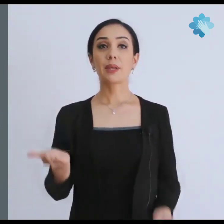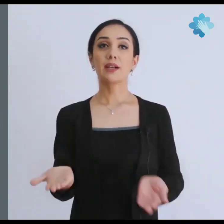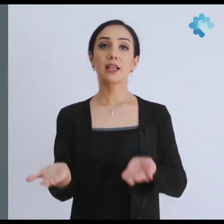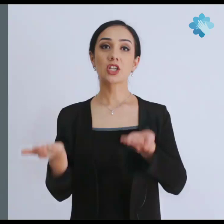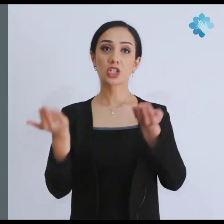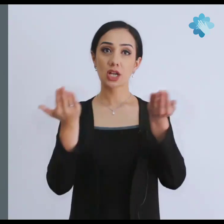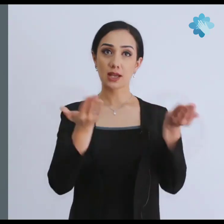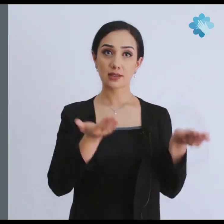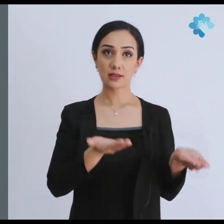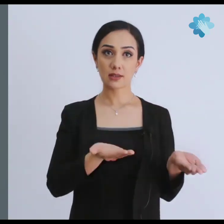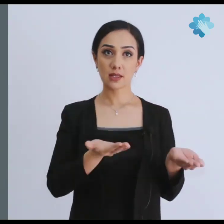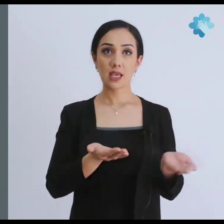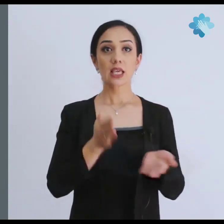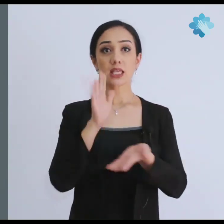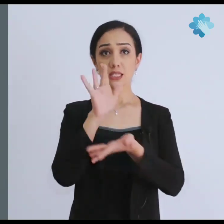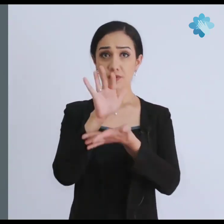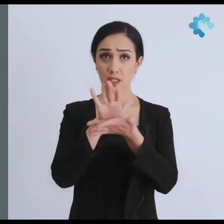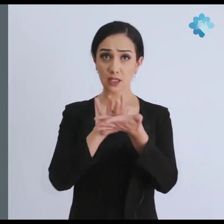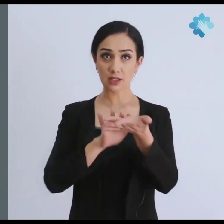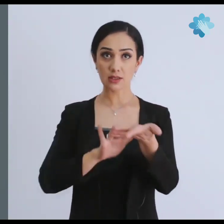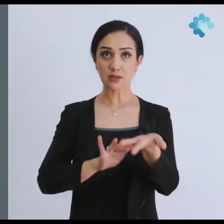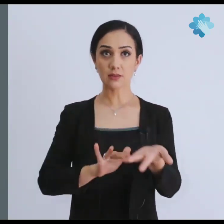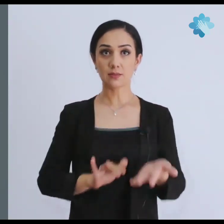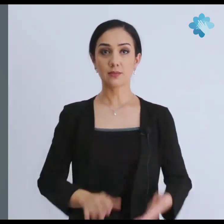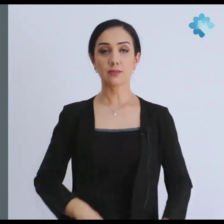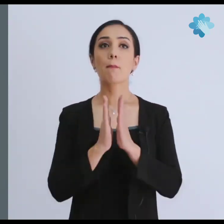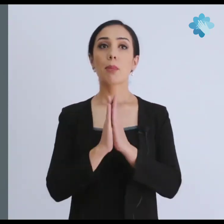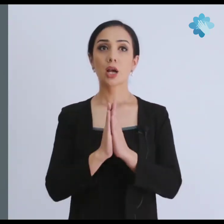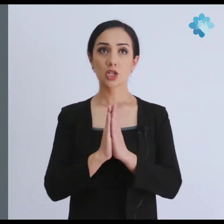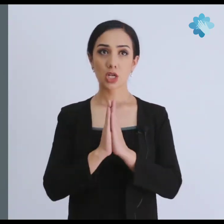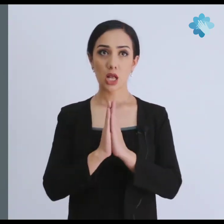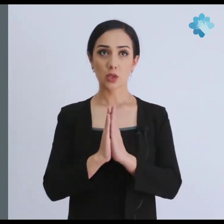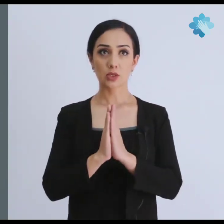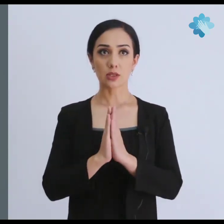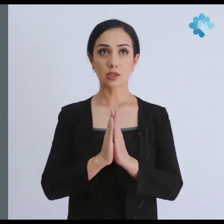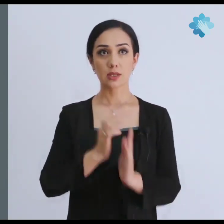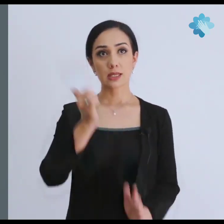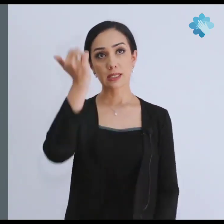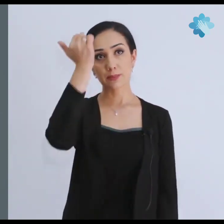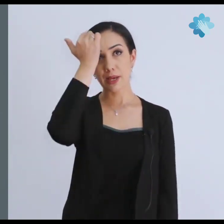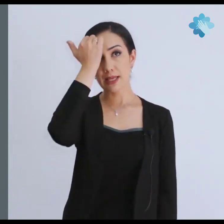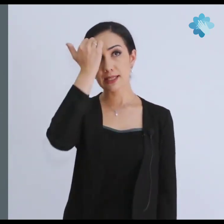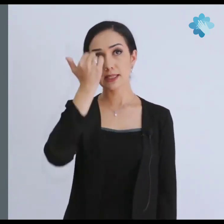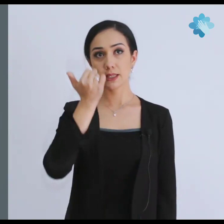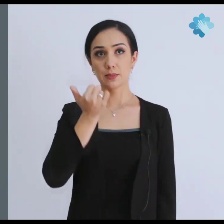приглашать извиниться пожалуйста Спасибо